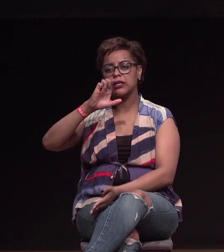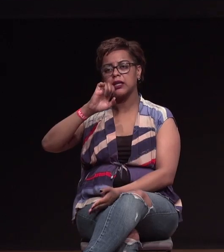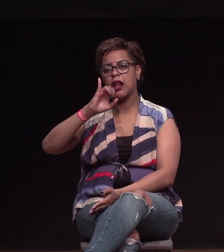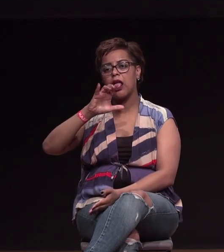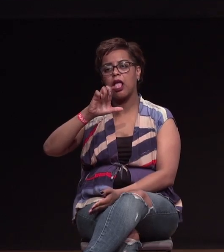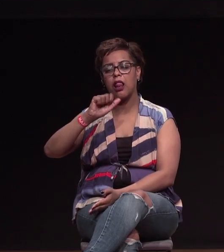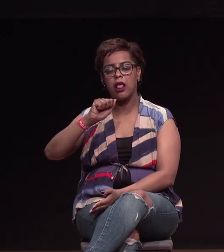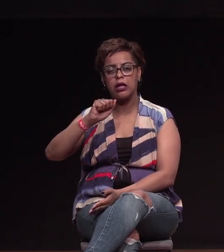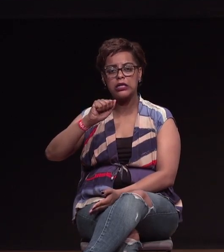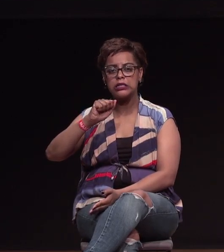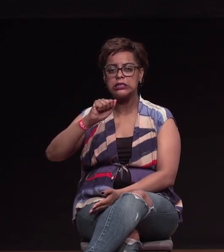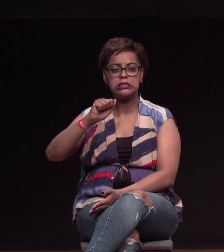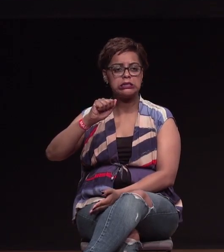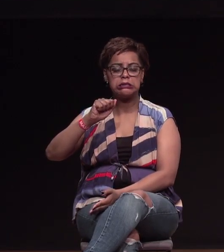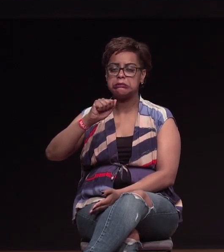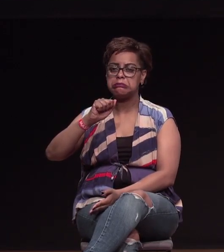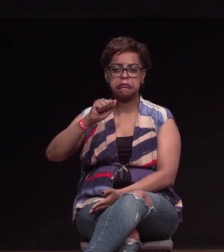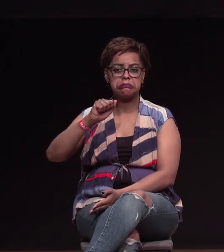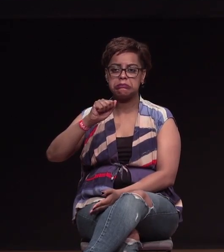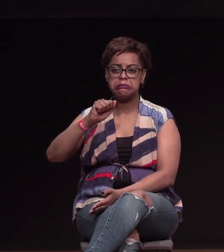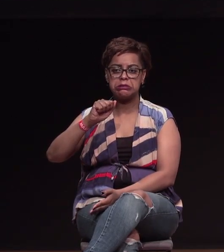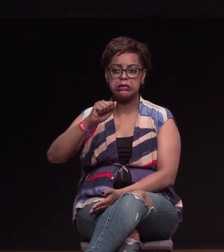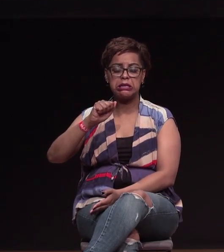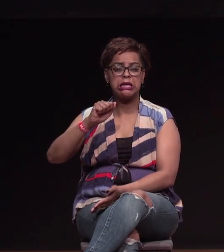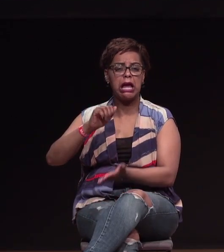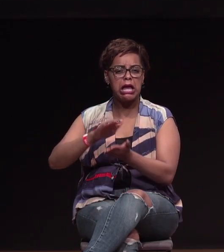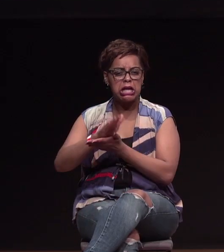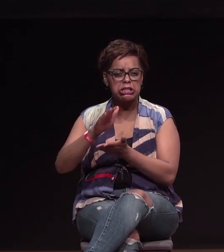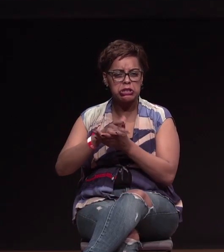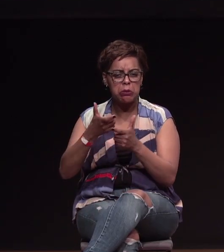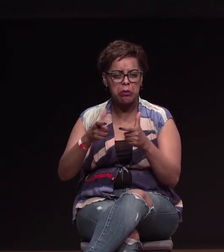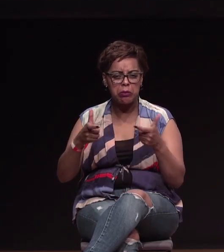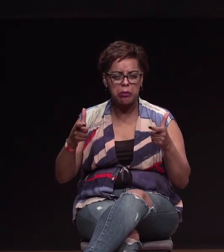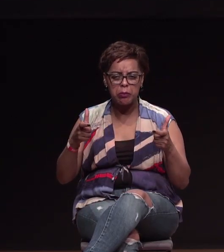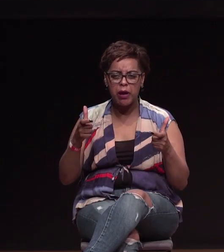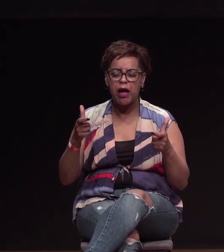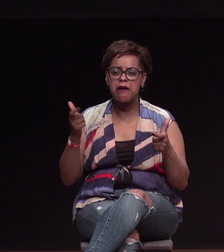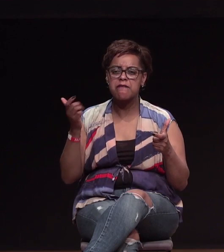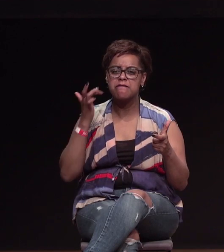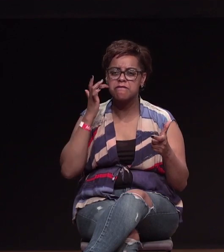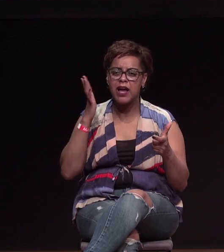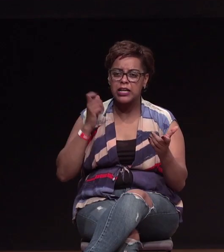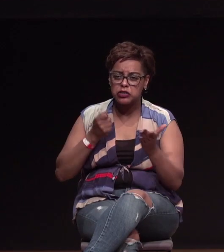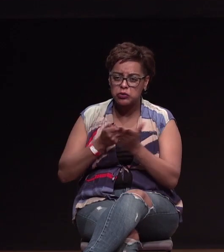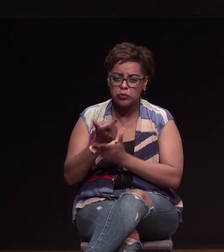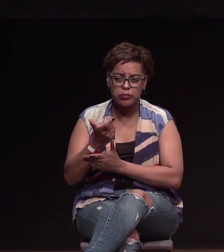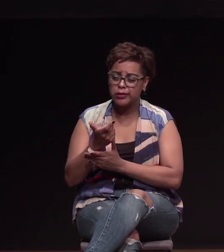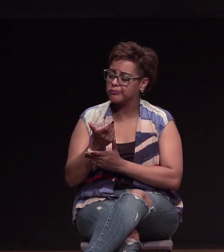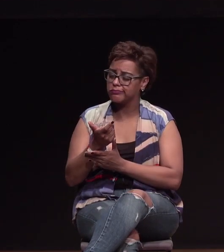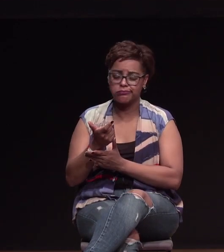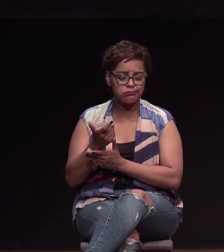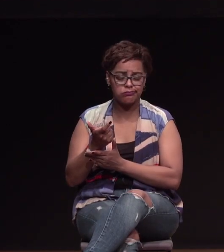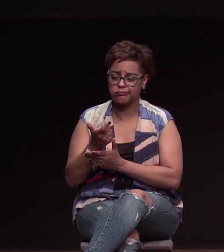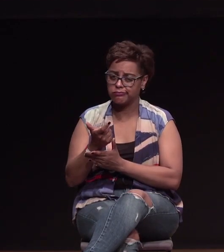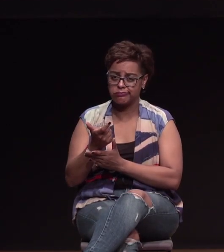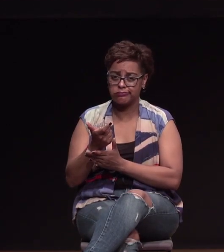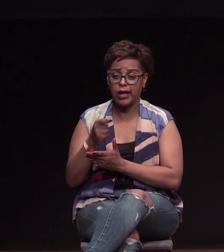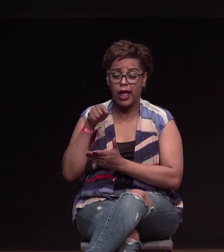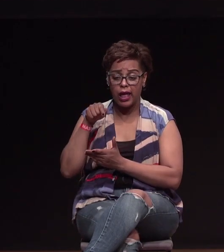estão por aí, né, numa editora grande, fácil da gente acessar. Esse mesmo